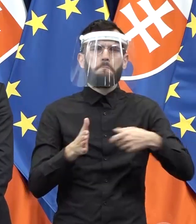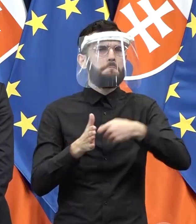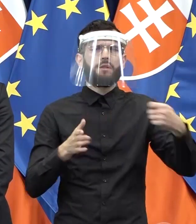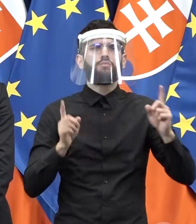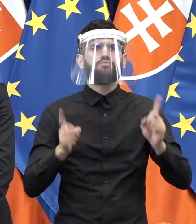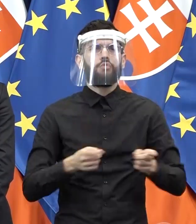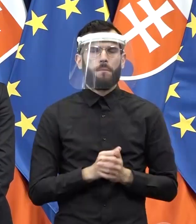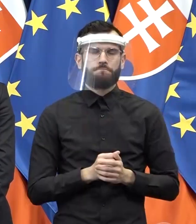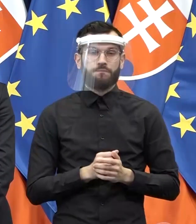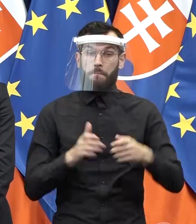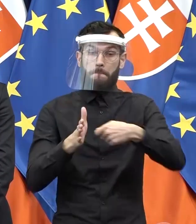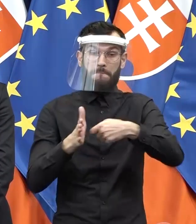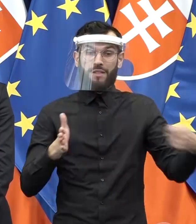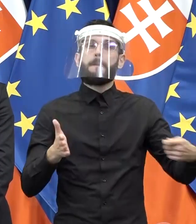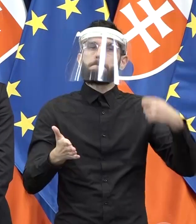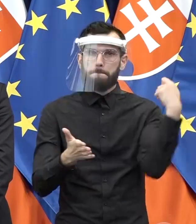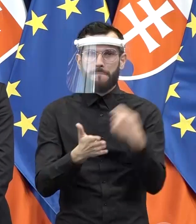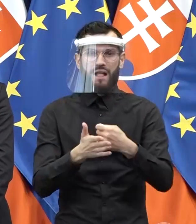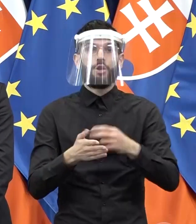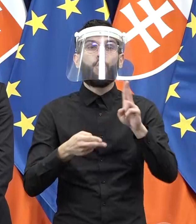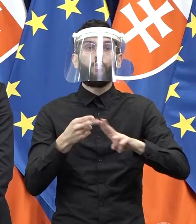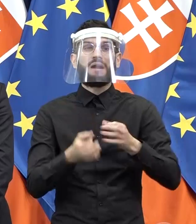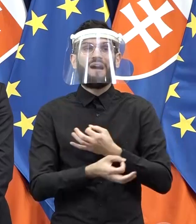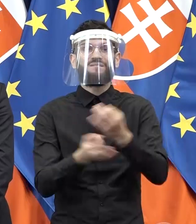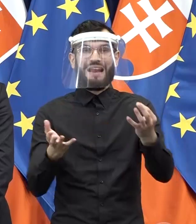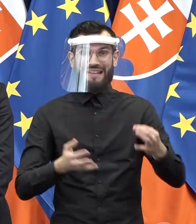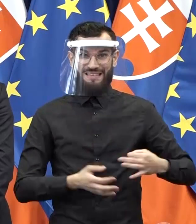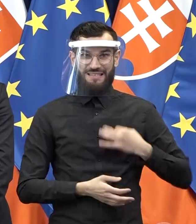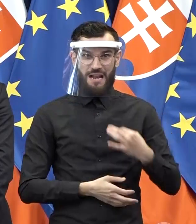opatrením Úradu verejného zdravotníctva